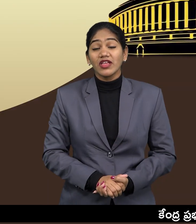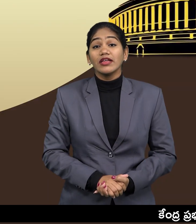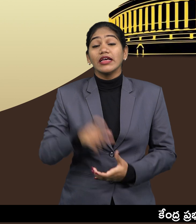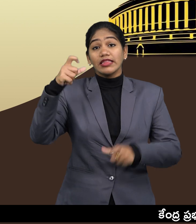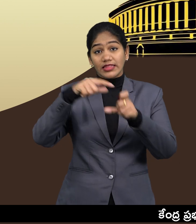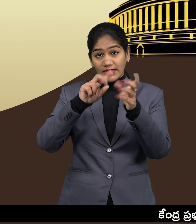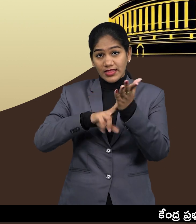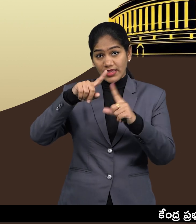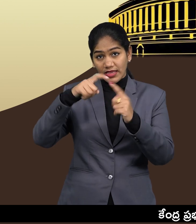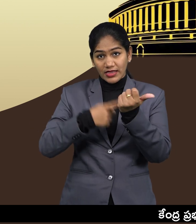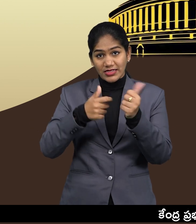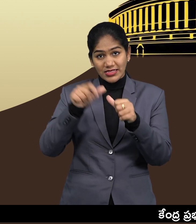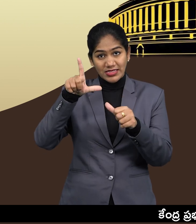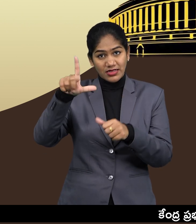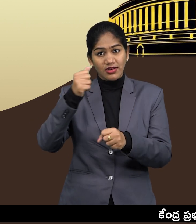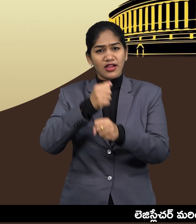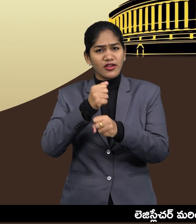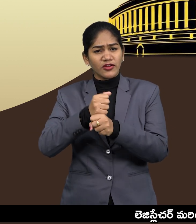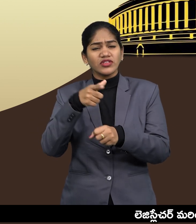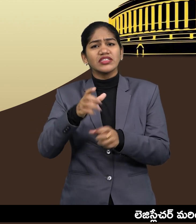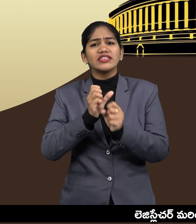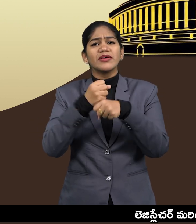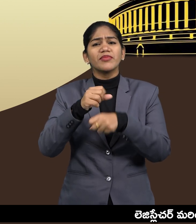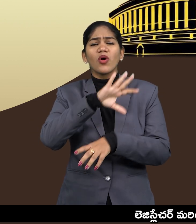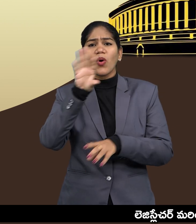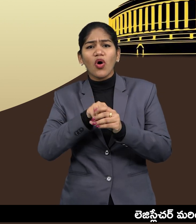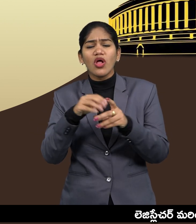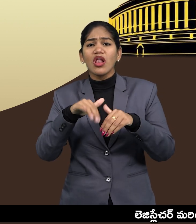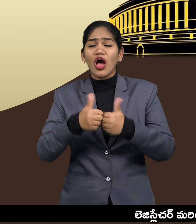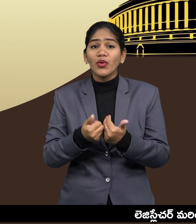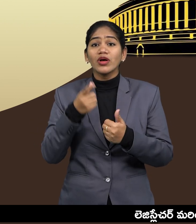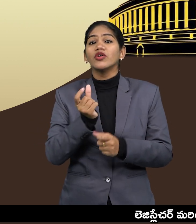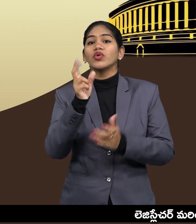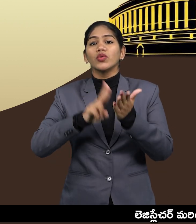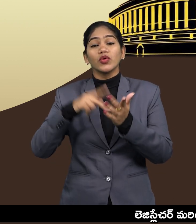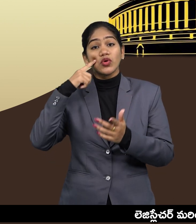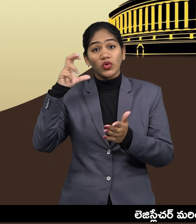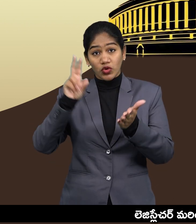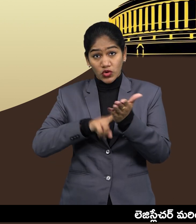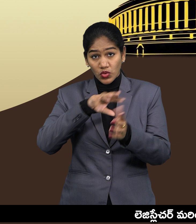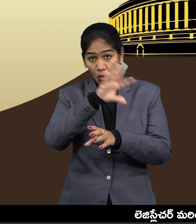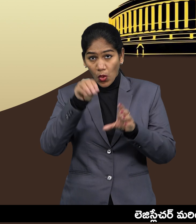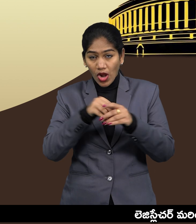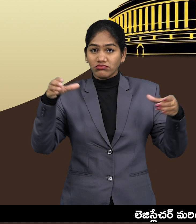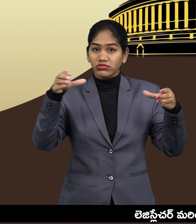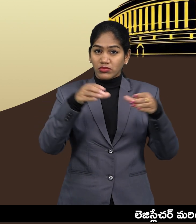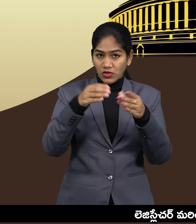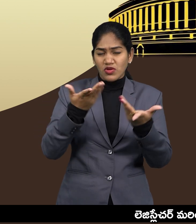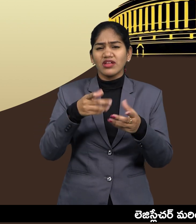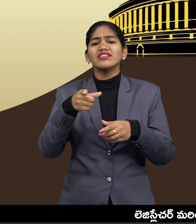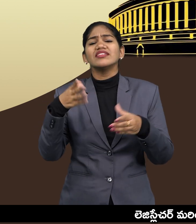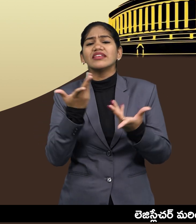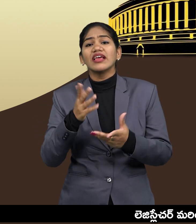కేంద్ర ప్రభుత్వం యూనియన్ ఎగ్జిక్యూటివ్, లెజిస్లేచర్ మరియు న్యాయ వ్యవస్థతో కూడి ఉంటుంది.